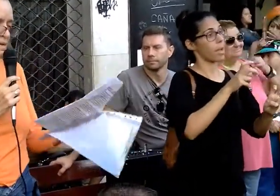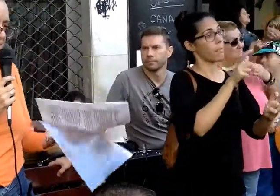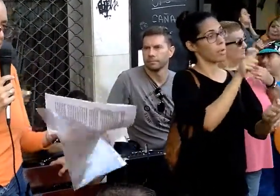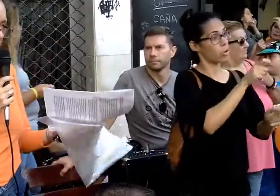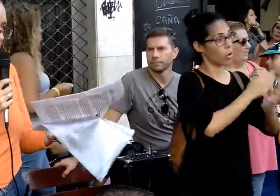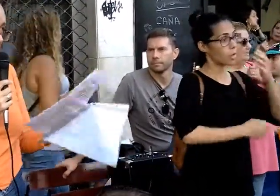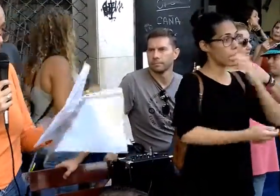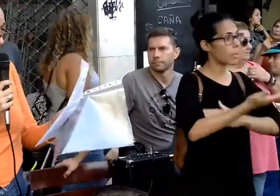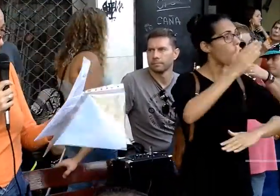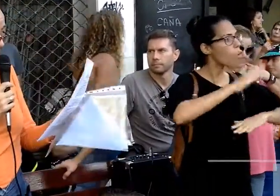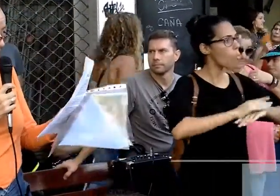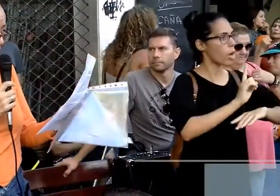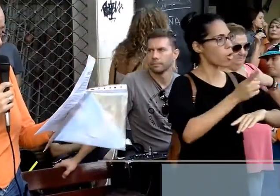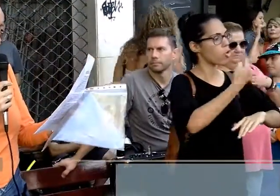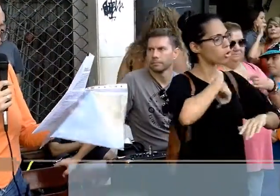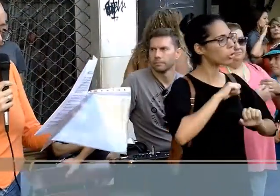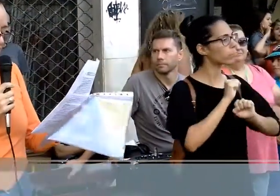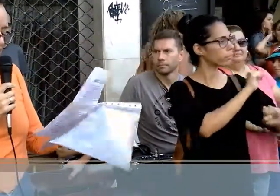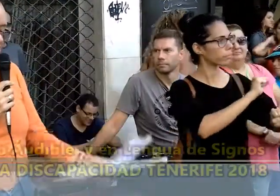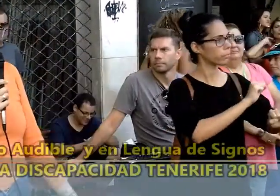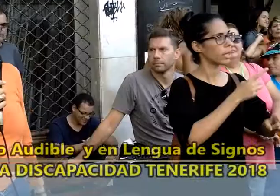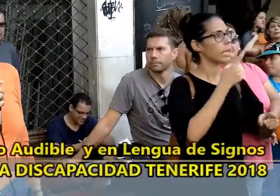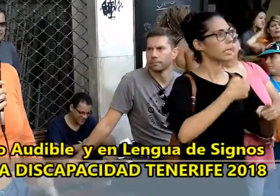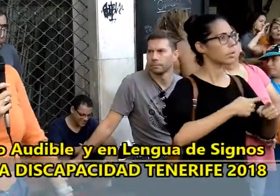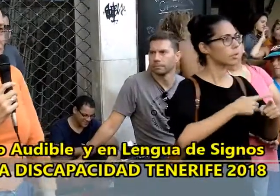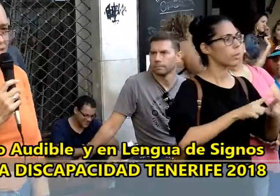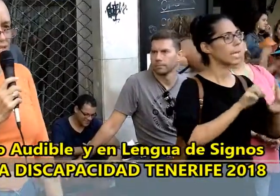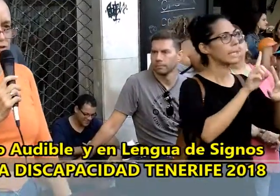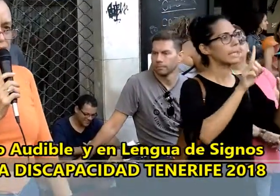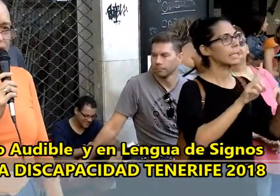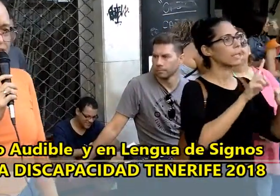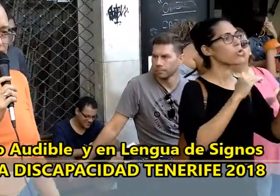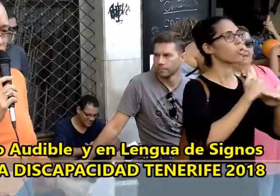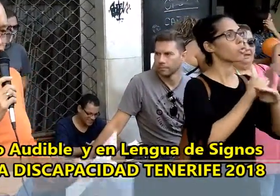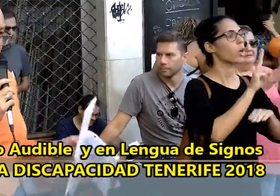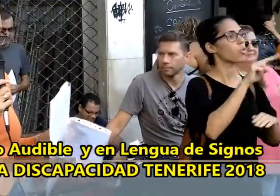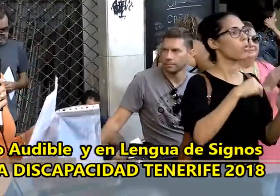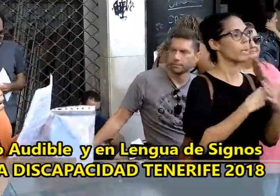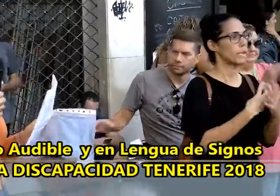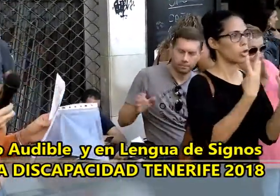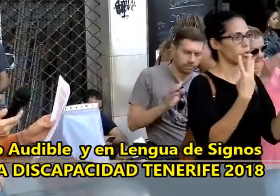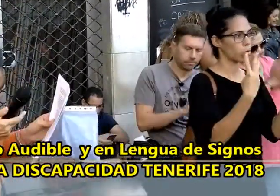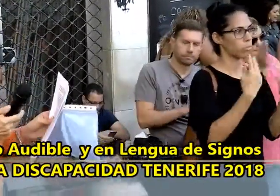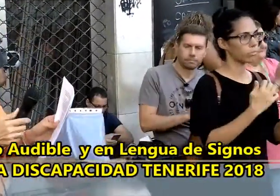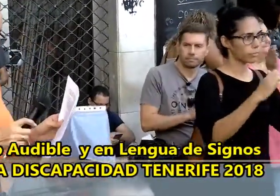de discapacidad. Santa Cruz de Tenerife, 6 de octubre de 2018.